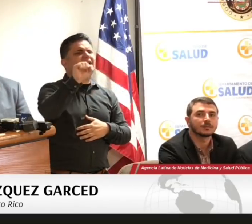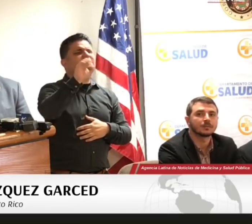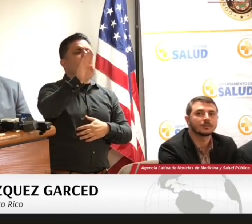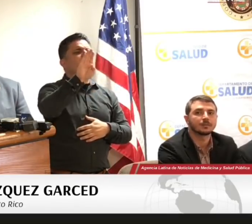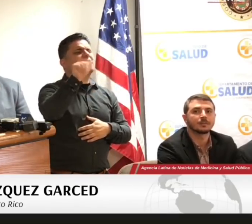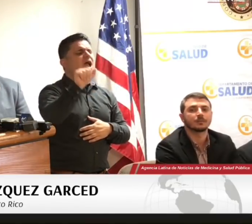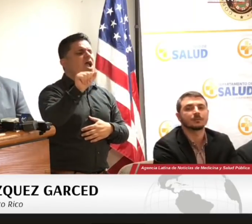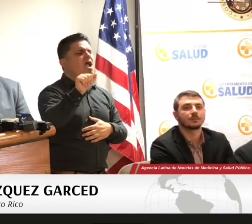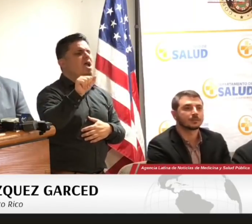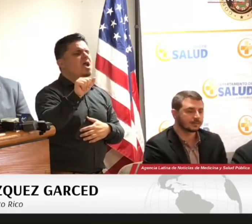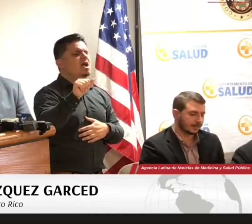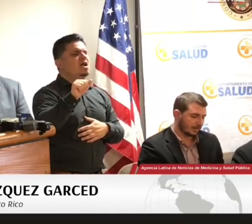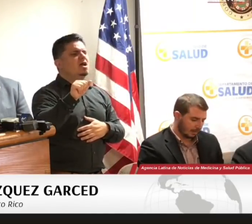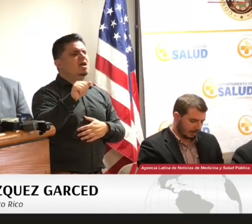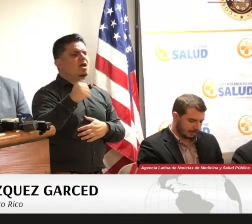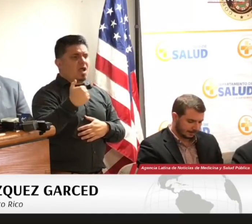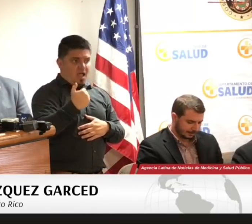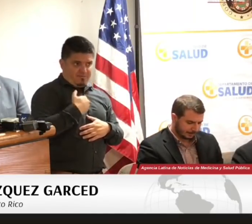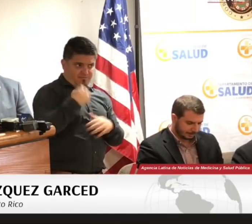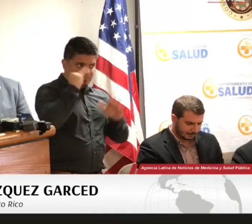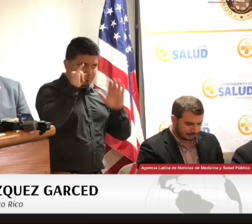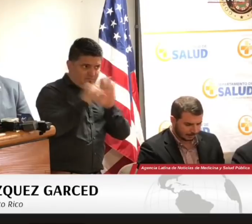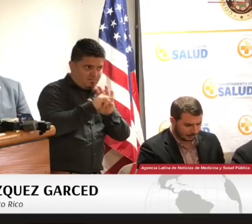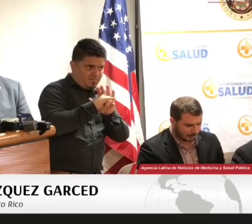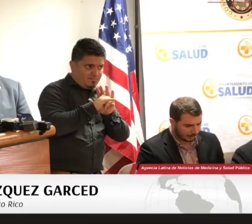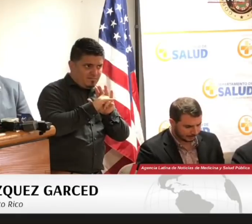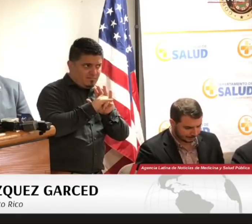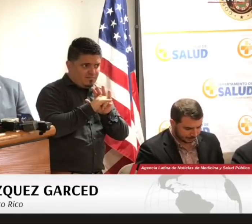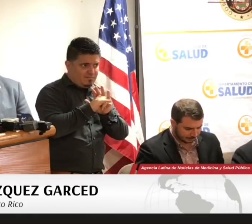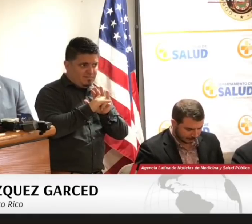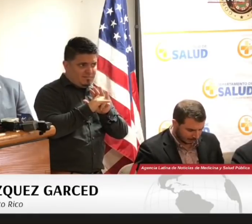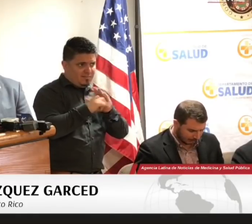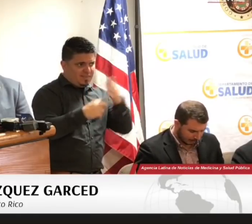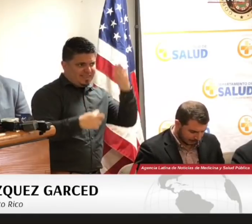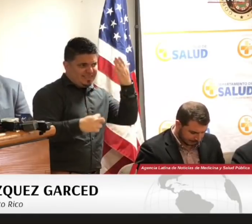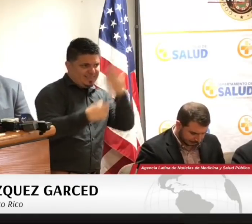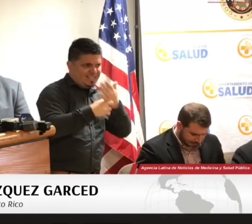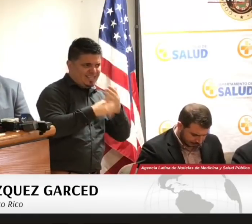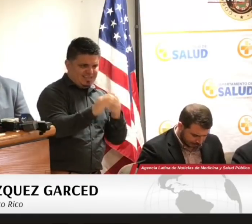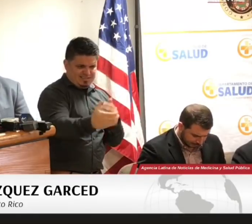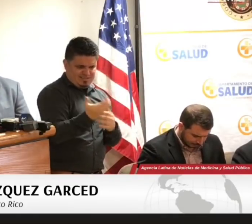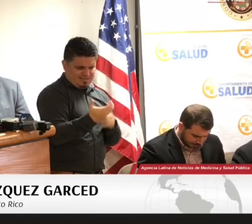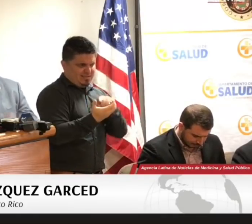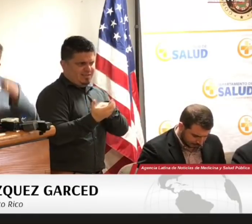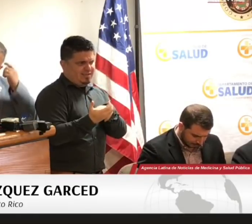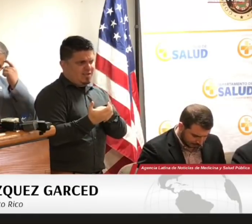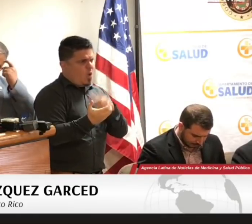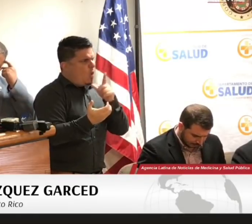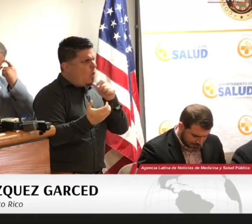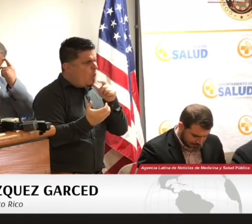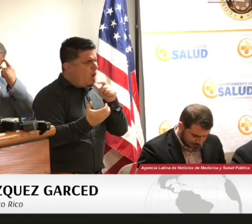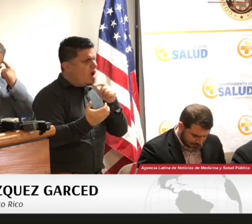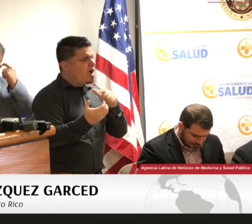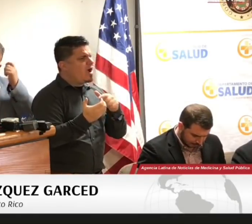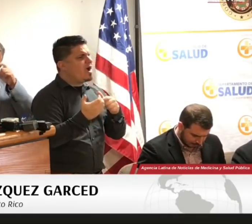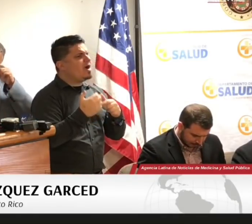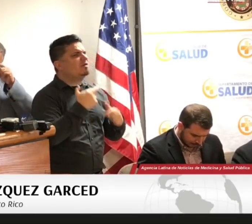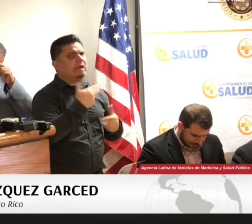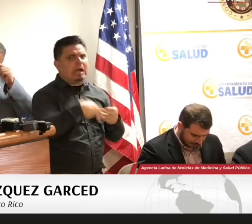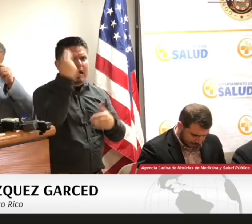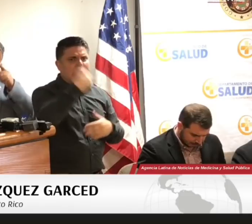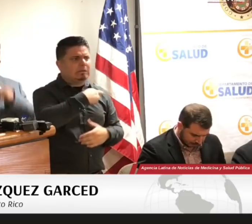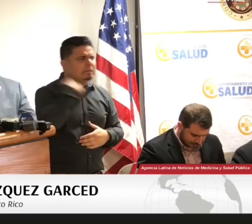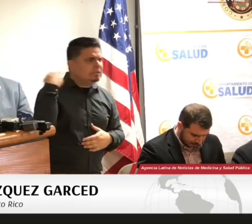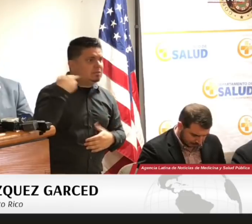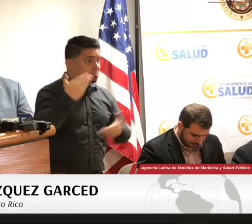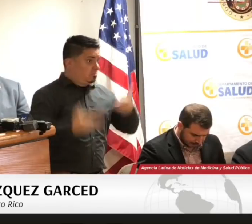las personas a través de los recibos de los boletos que más en riesgo estuvieron? Y segundo, ¿han preparado alguna acción legal para tratar de